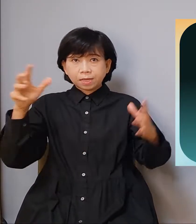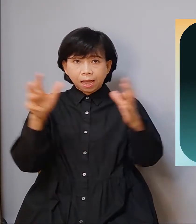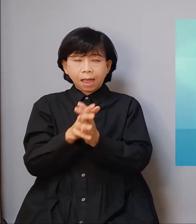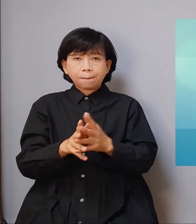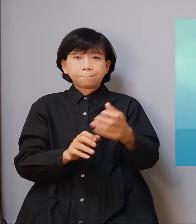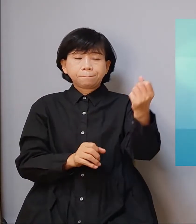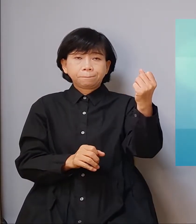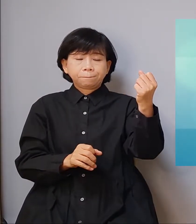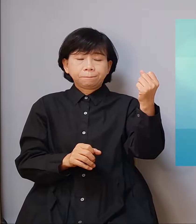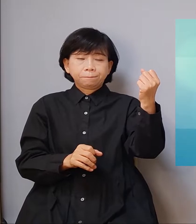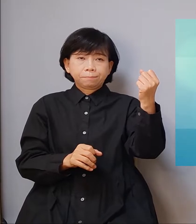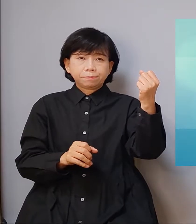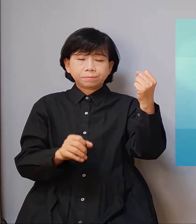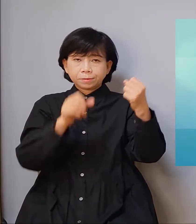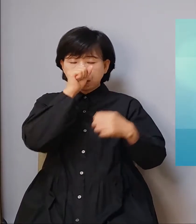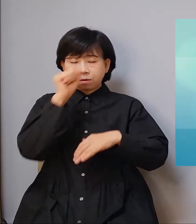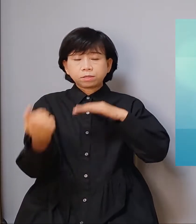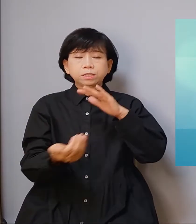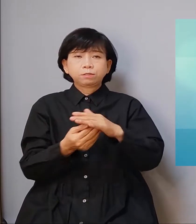아멘.